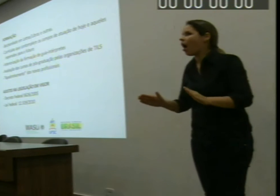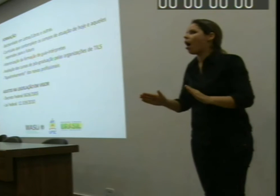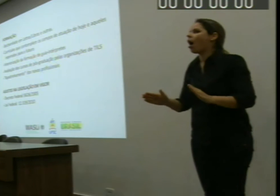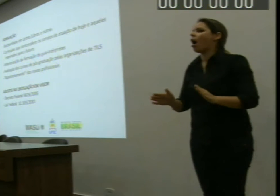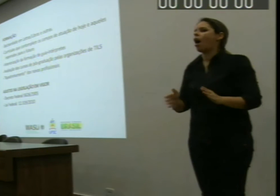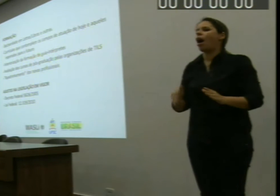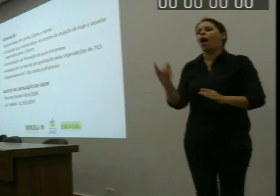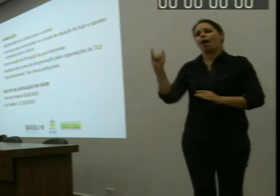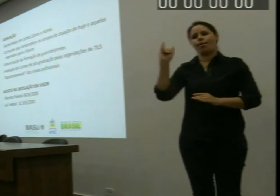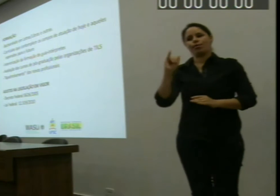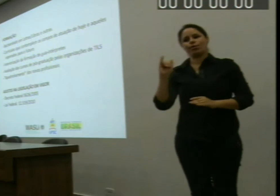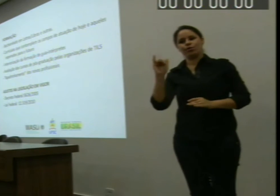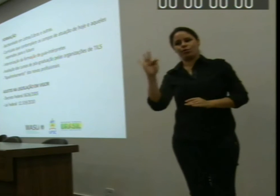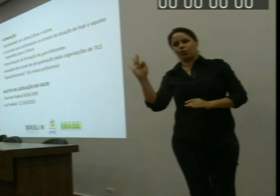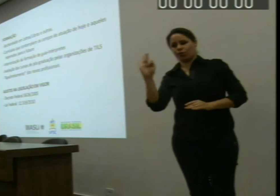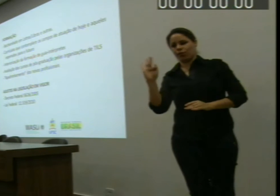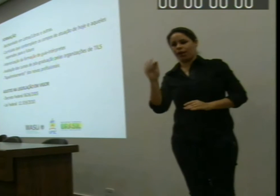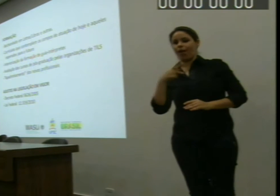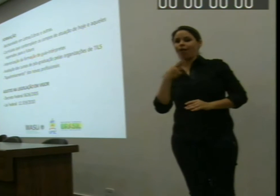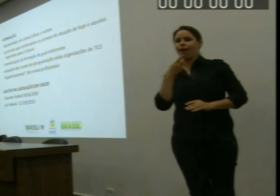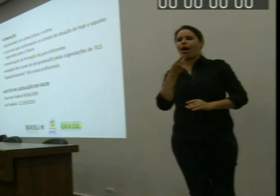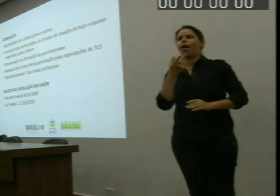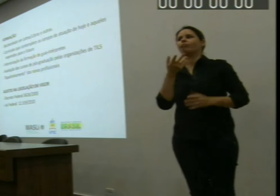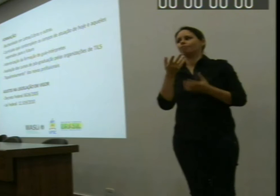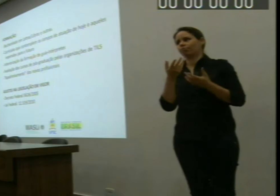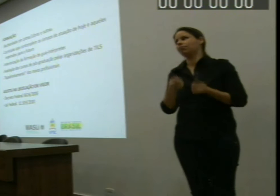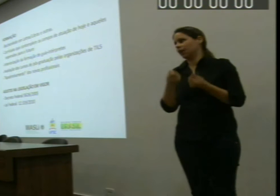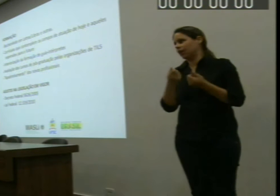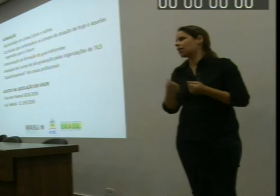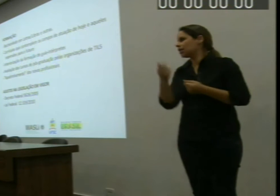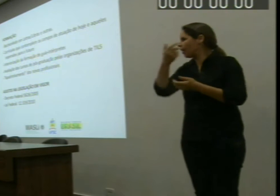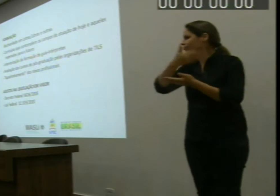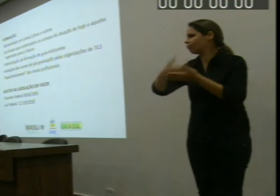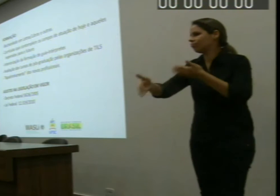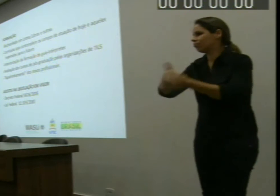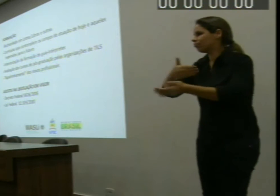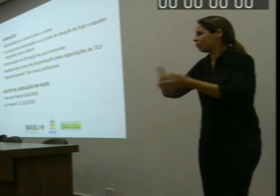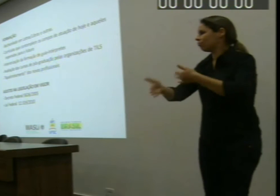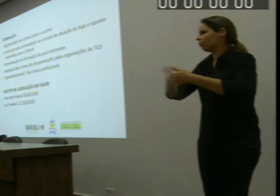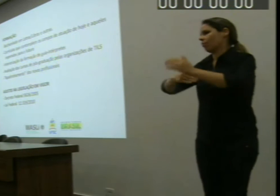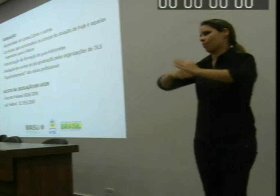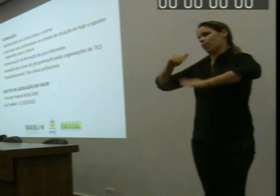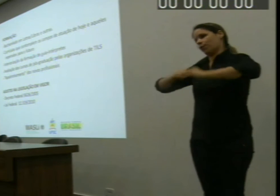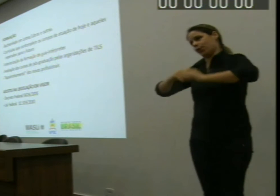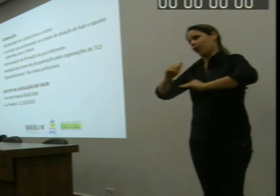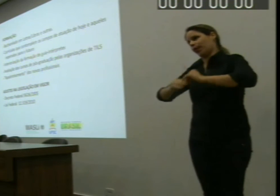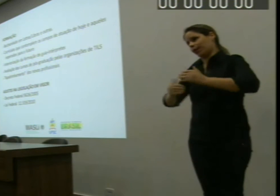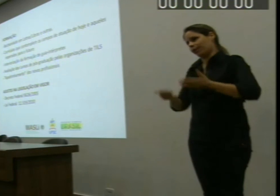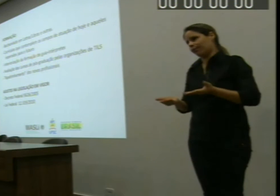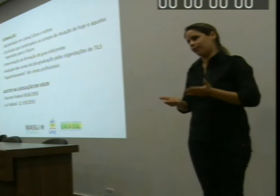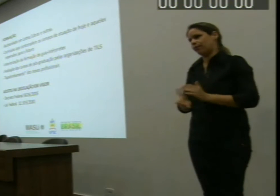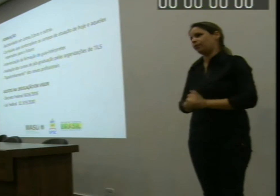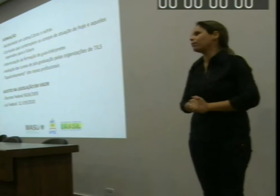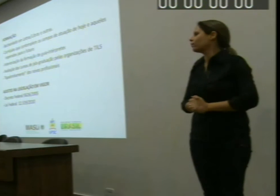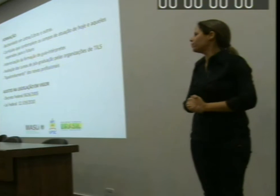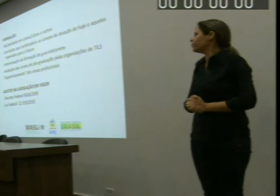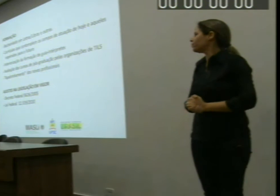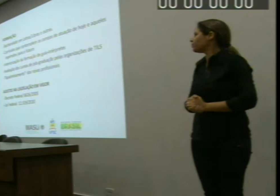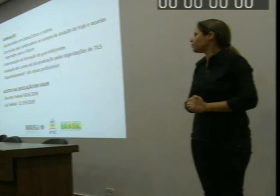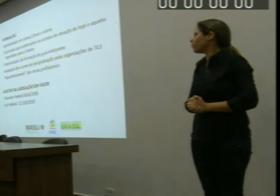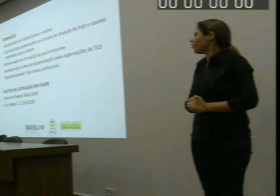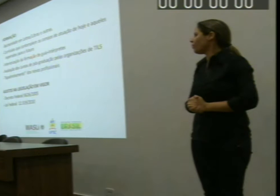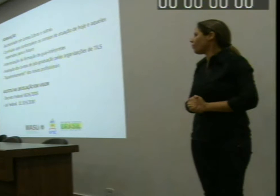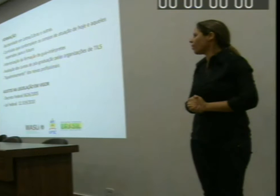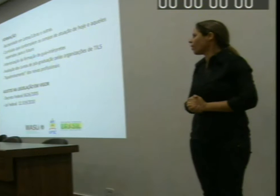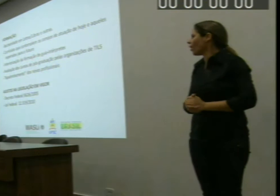dizer ele tem que exigir formação específica porque o mesmo mesmo decreto também disse que tinha que ter formação superior específica aí o outro vai